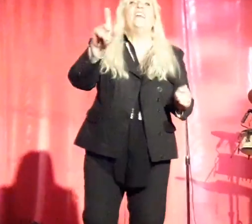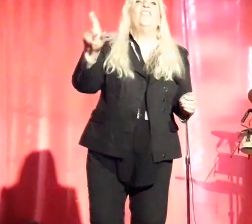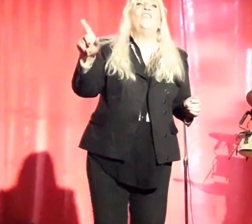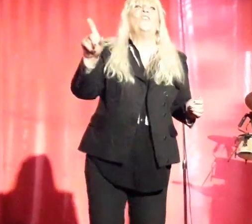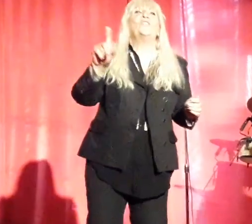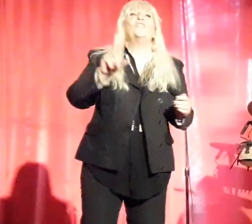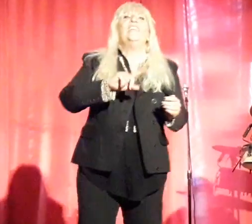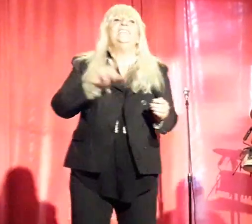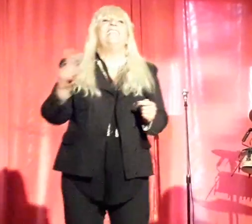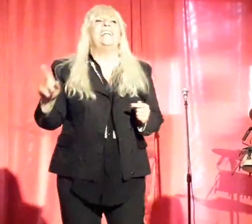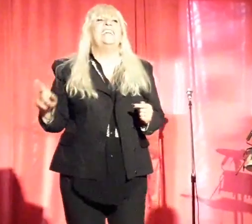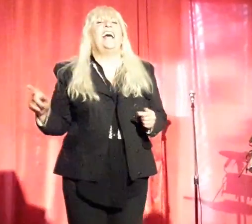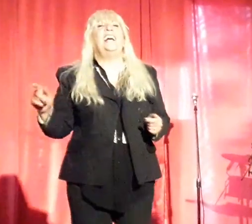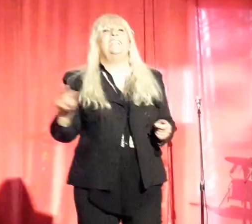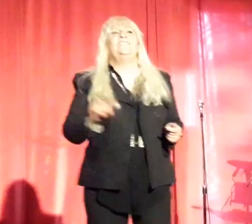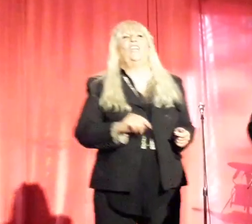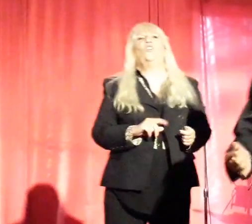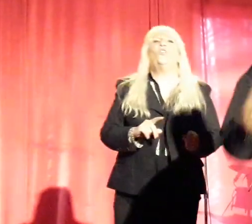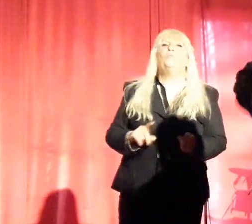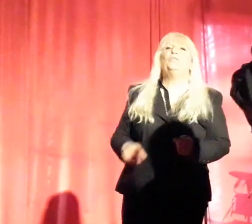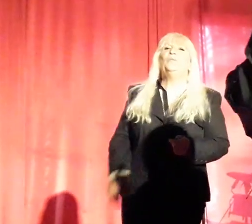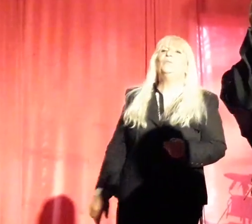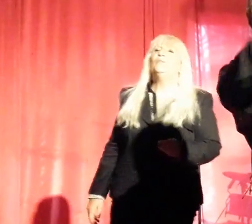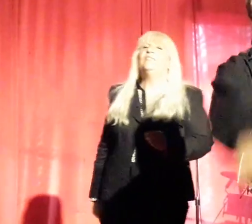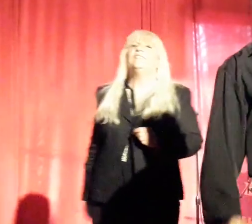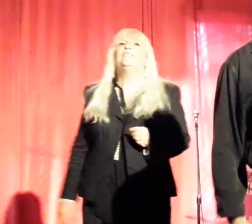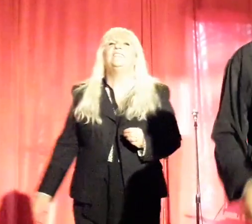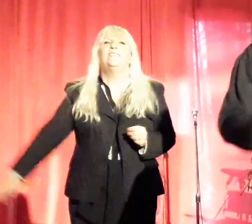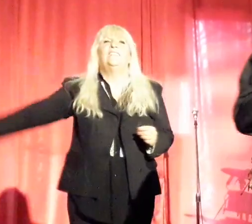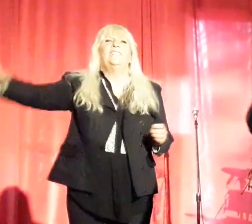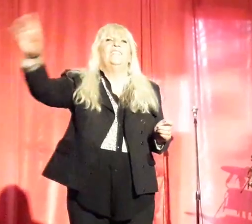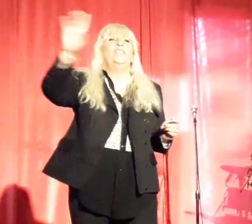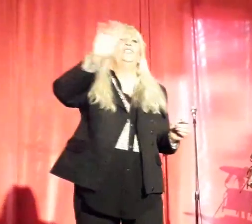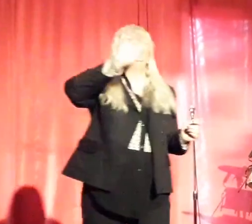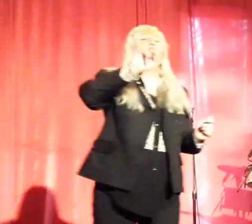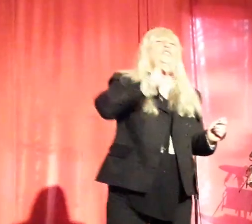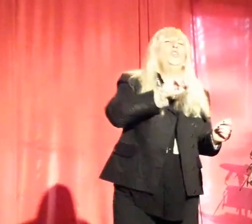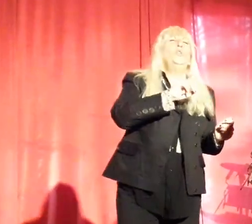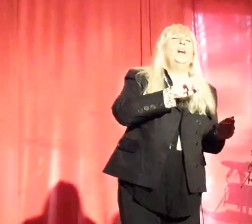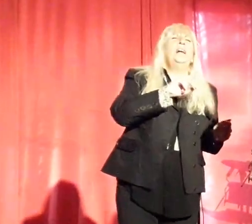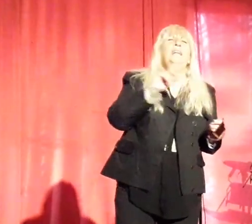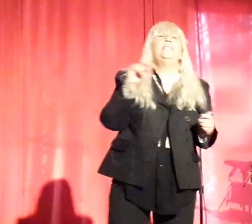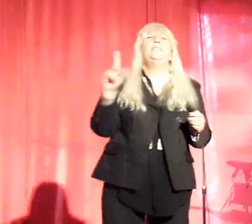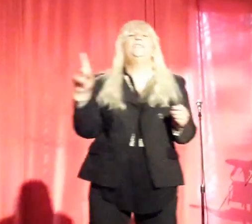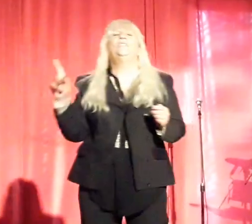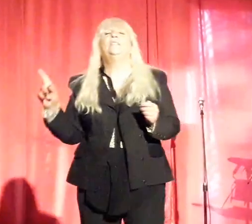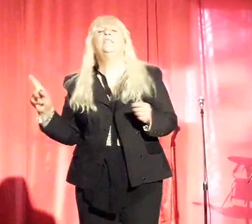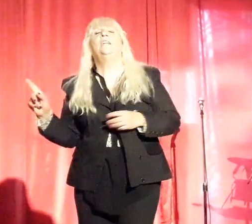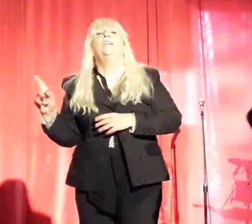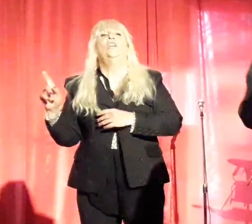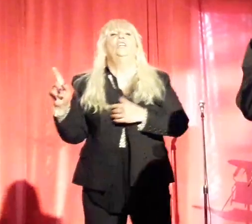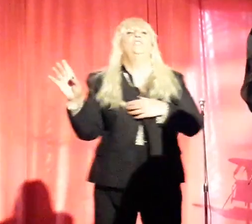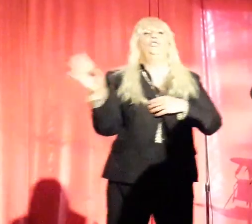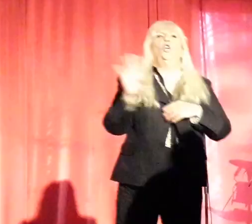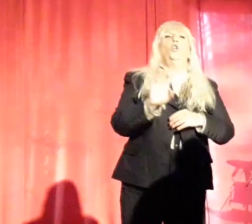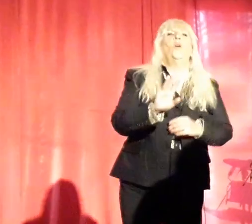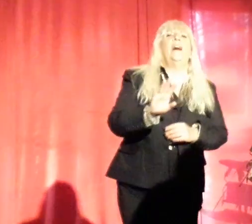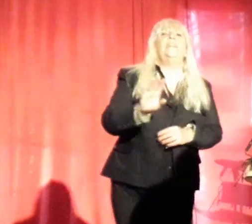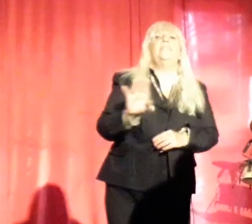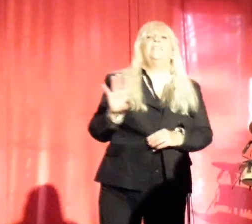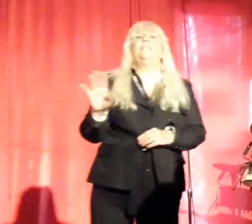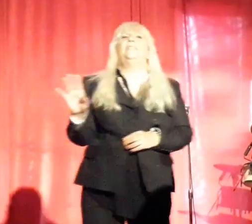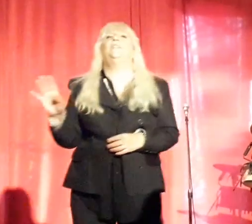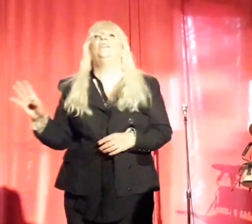No hay Dios tan grande como tú. No lo hay. No